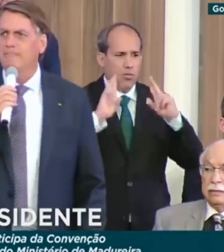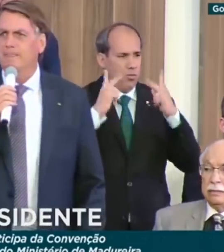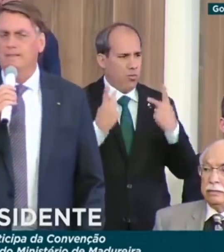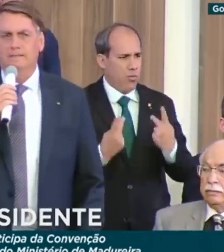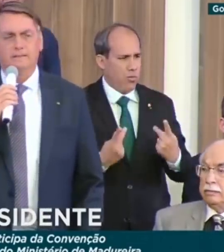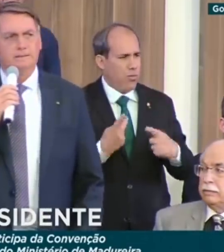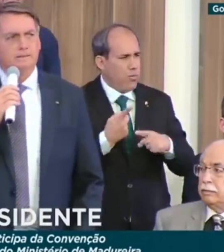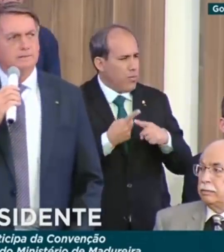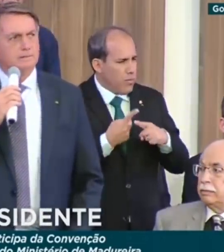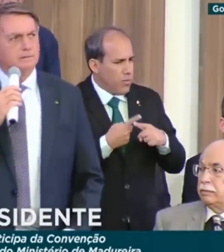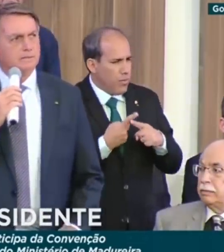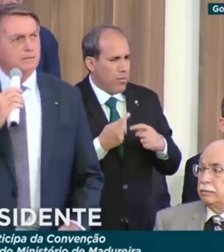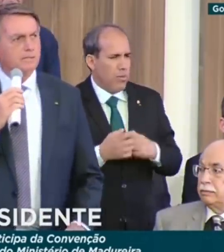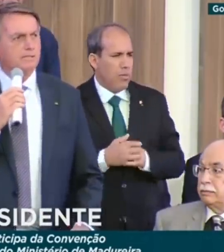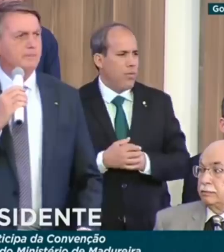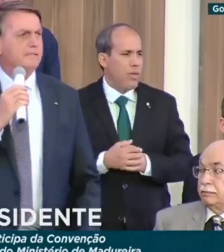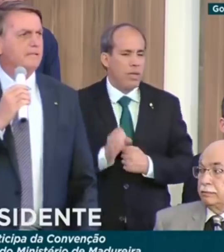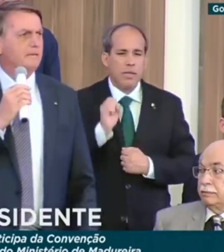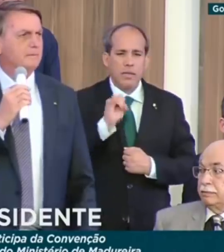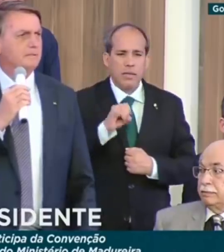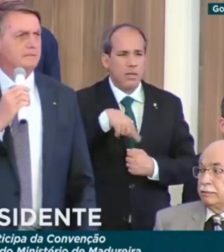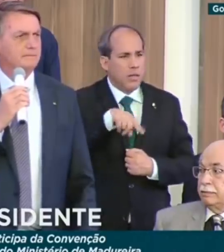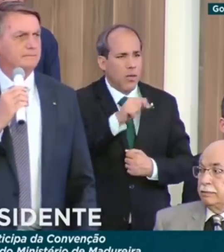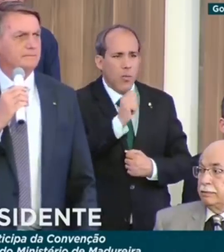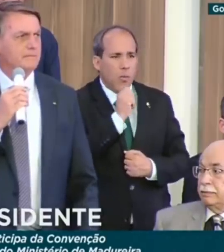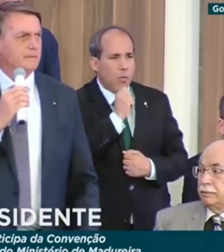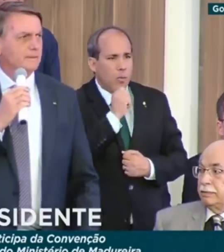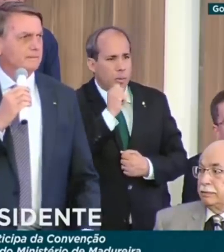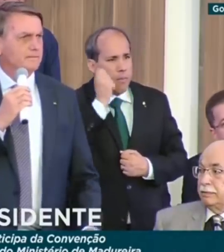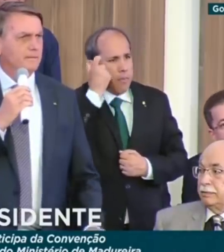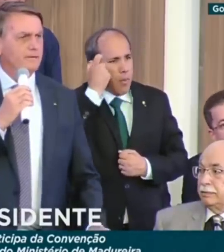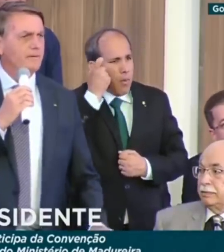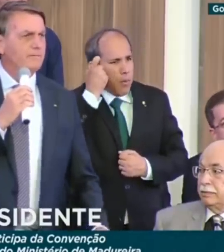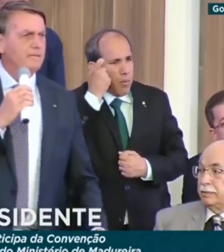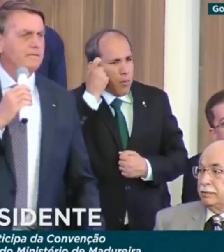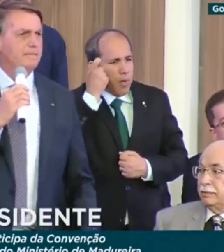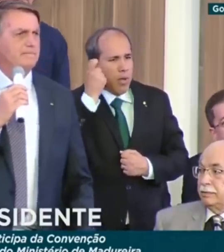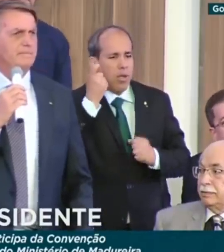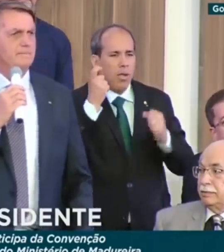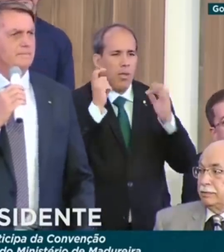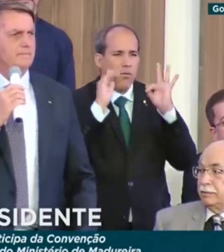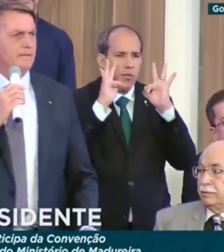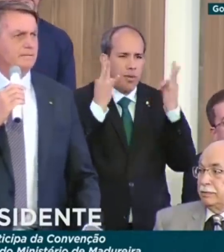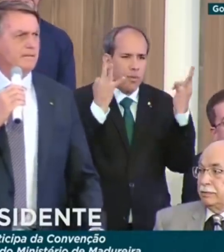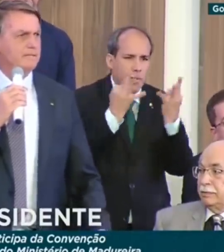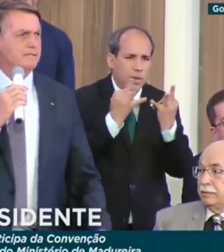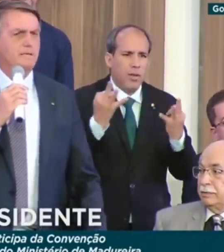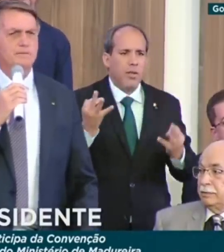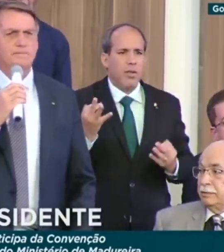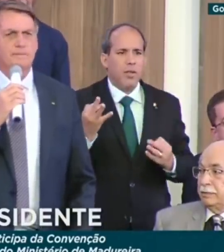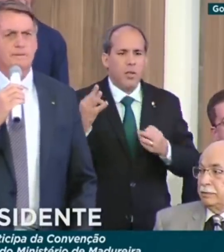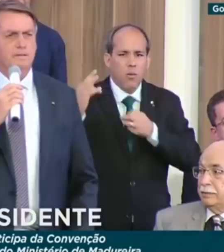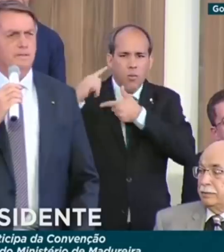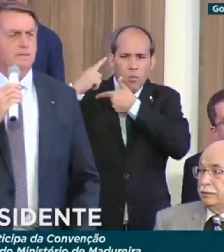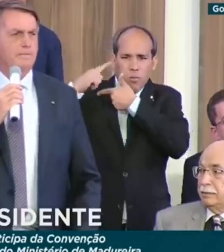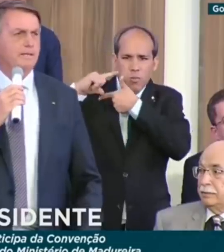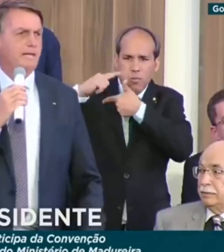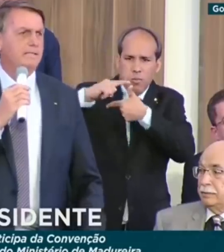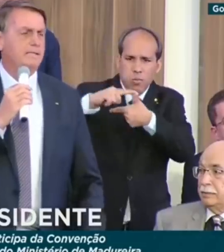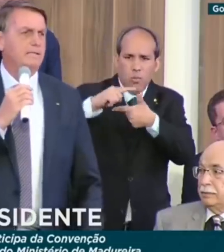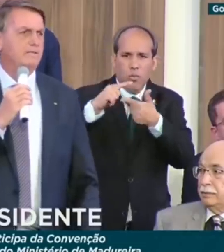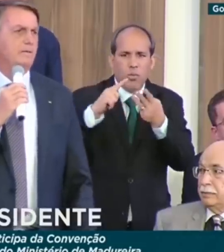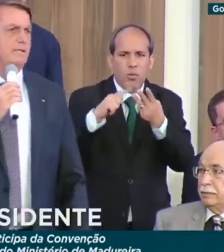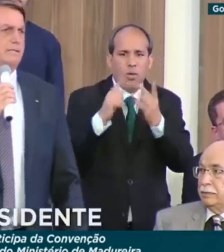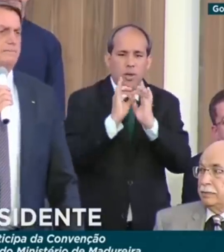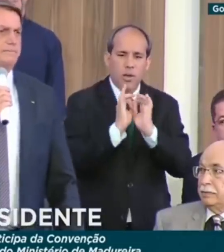porque se nós não pensarmos em família, em tradição,